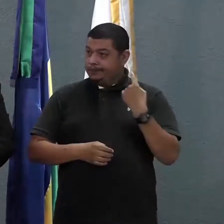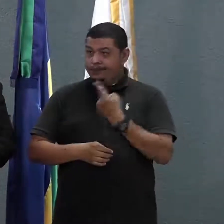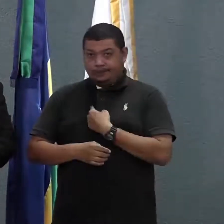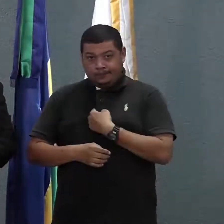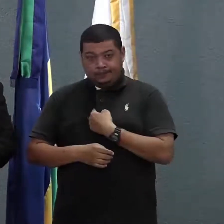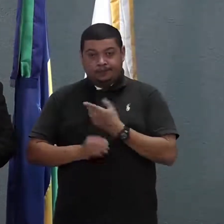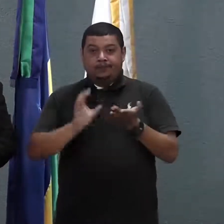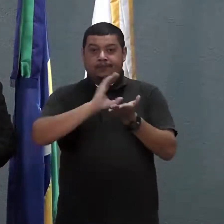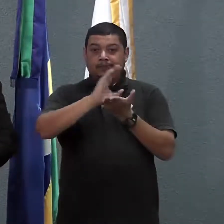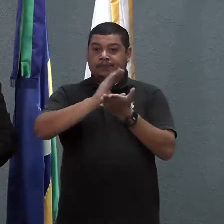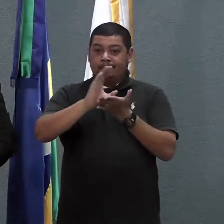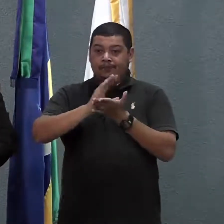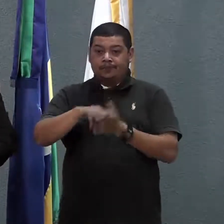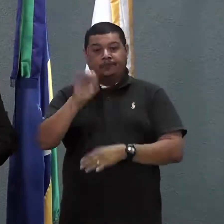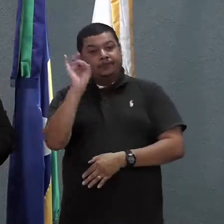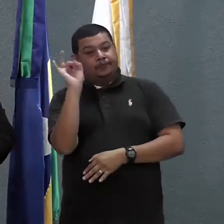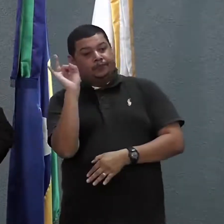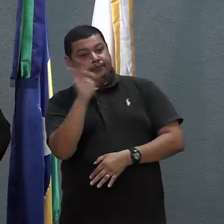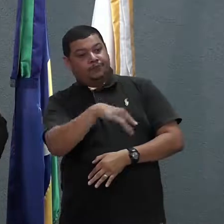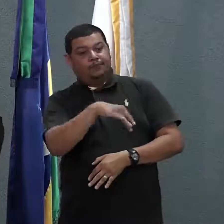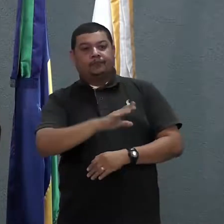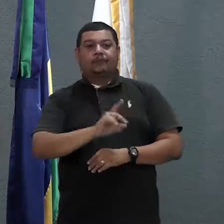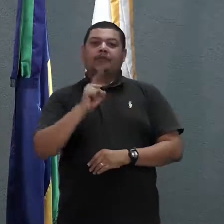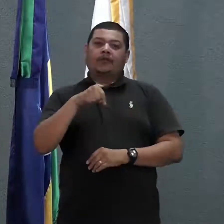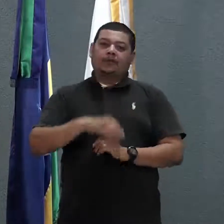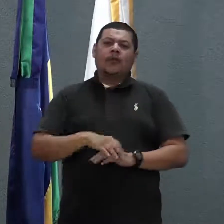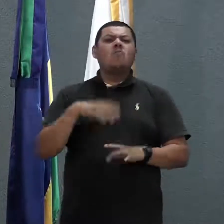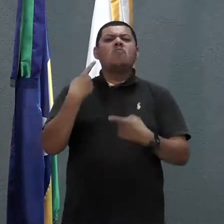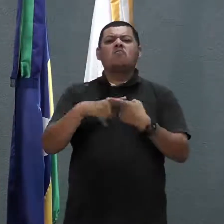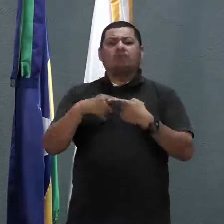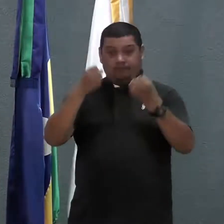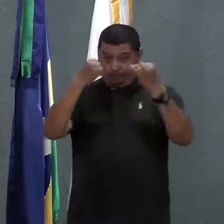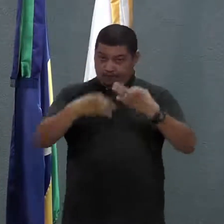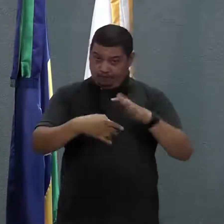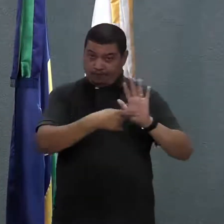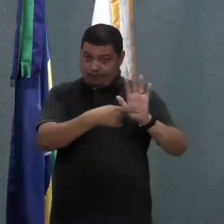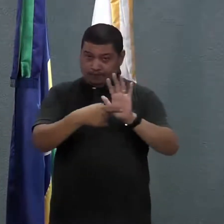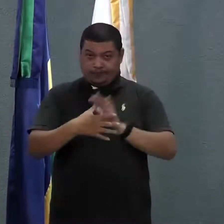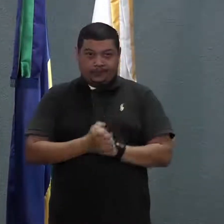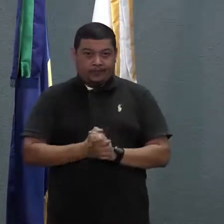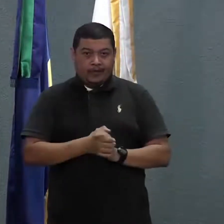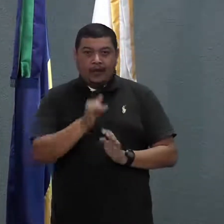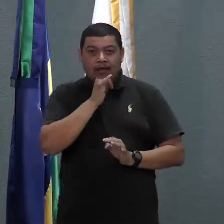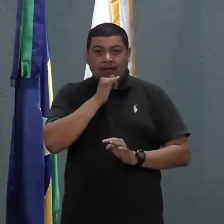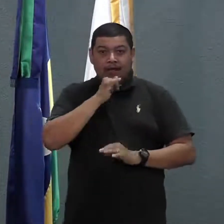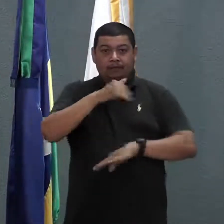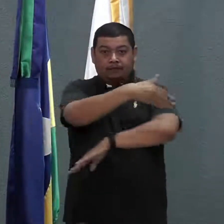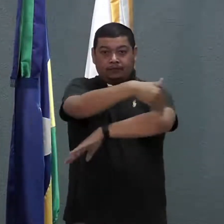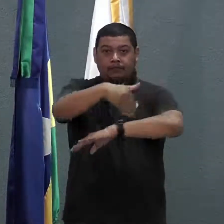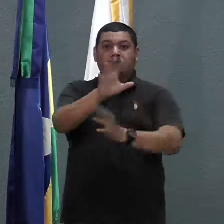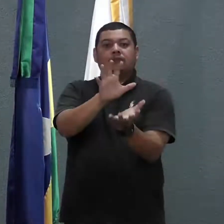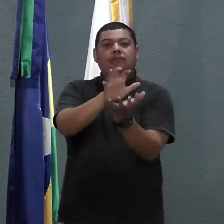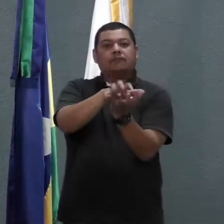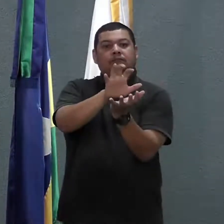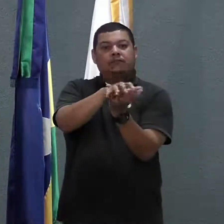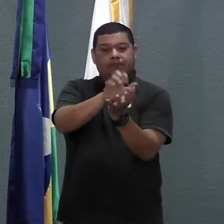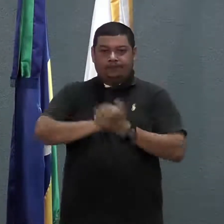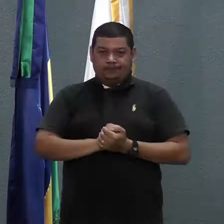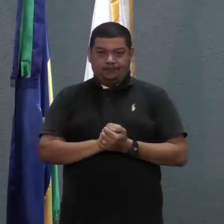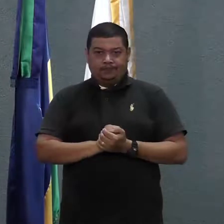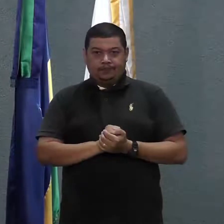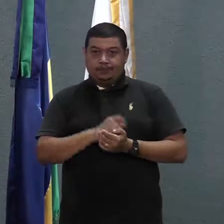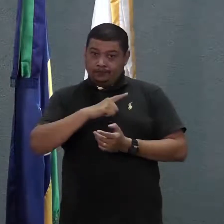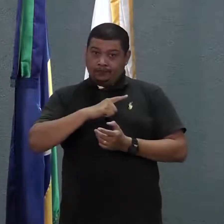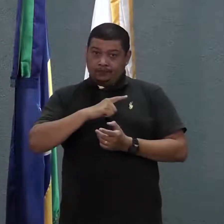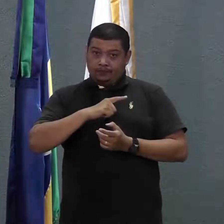jogar dinheiro pela janela, senhores. E vou explicar o porquê. Na questão da Avenida Recife, você vai ter